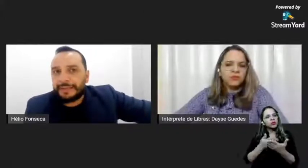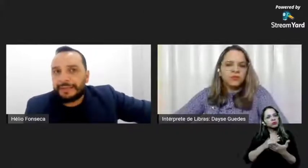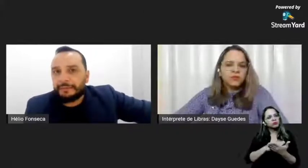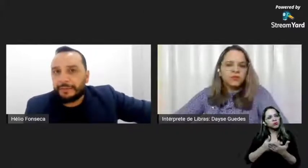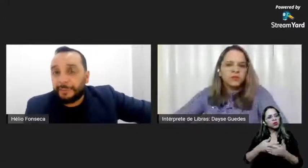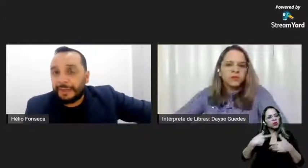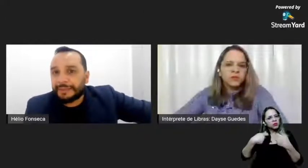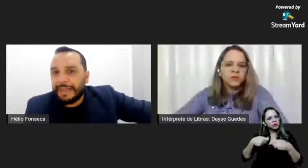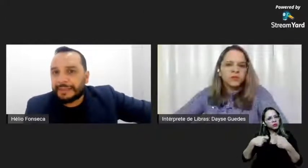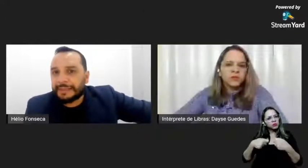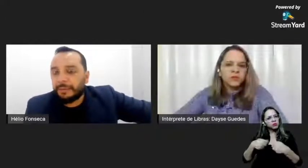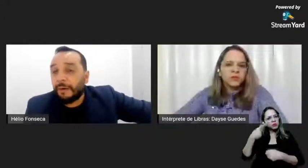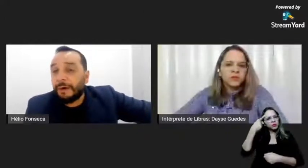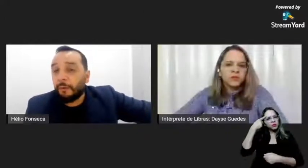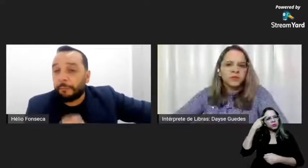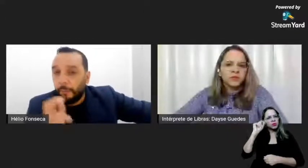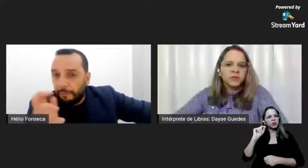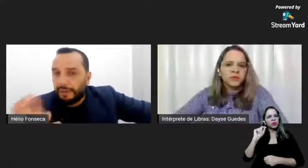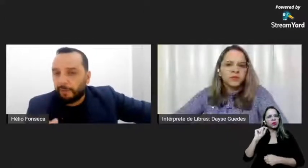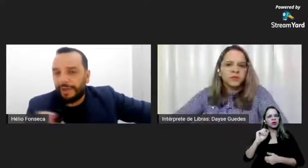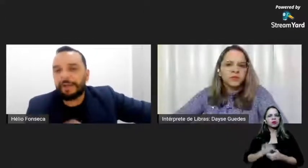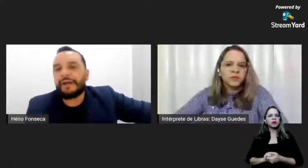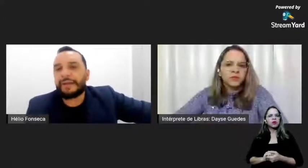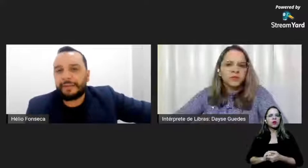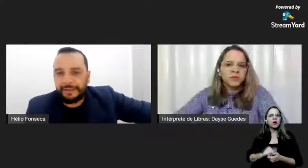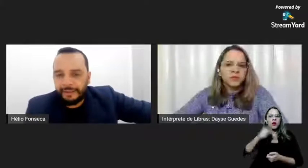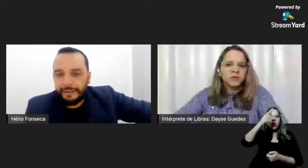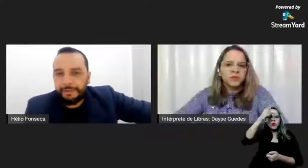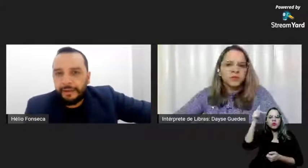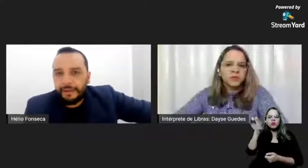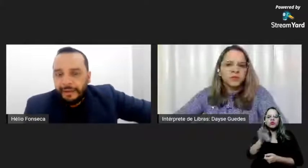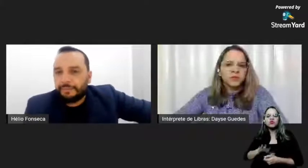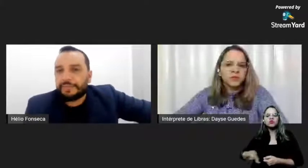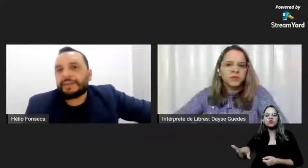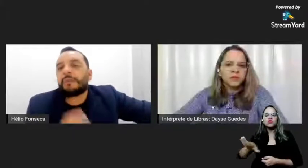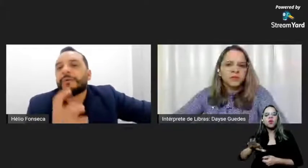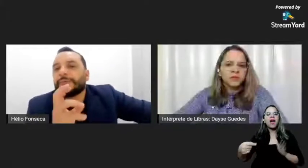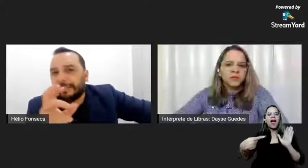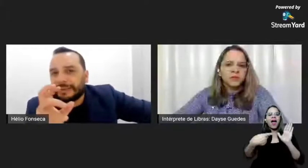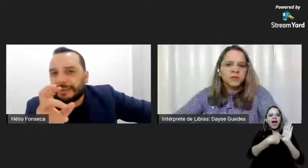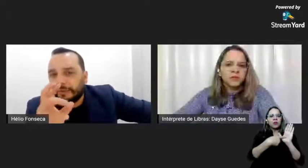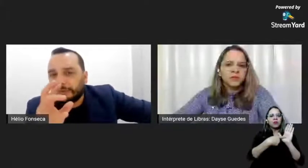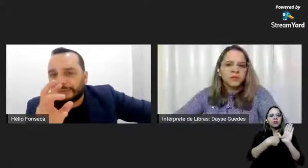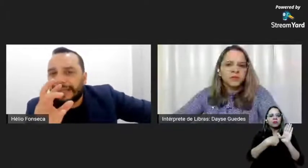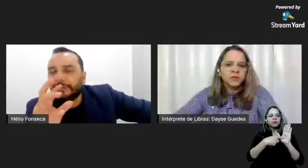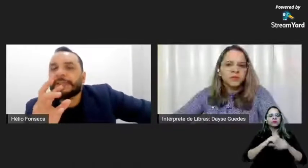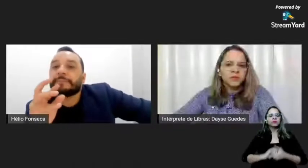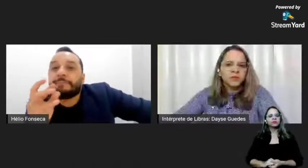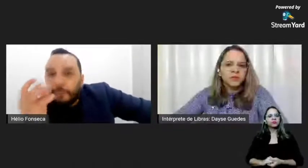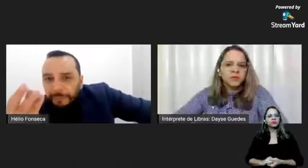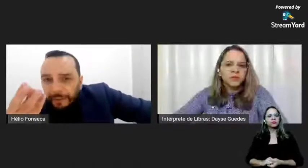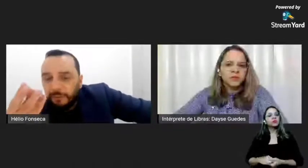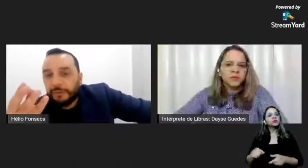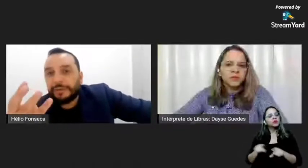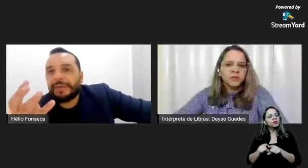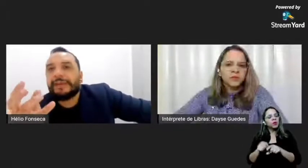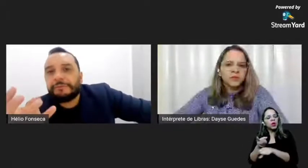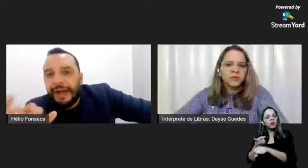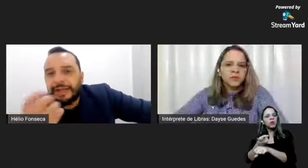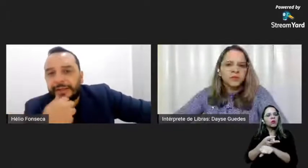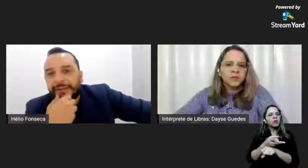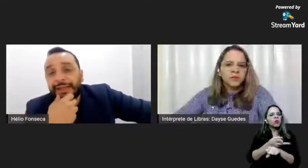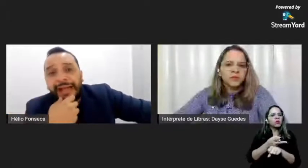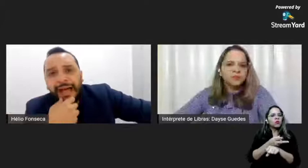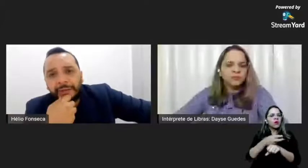ele precisa pensar assim, qual é o público que ele vai atender e buscar uma formação dentro desse público que